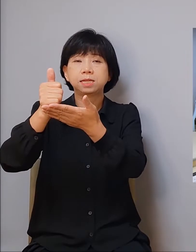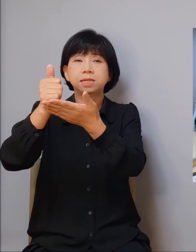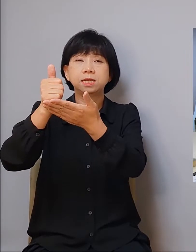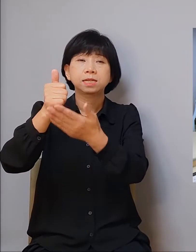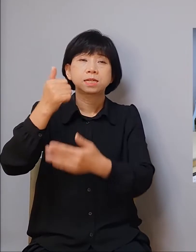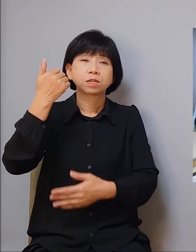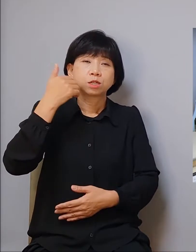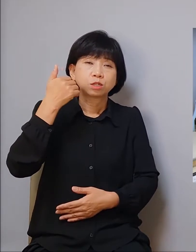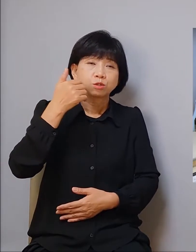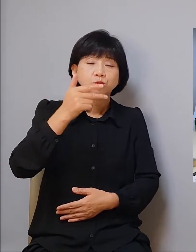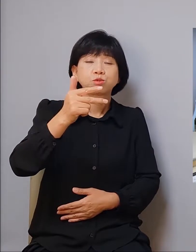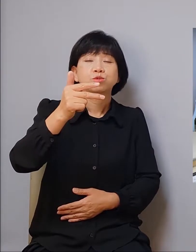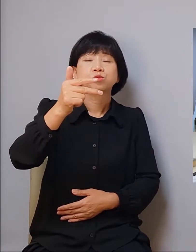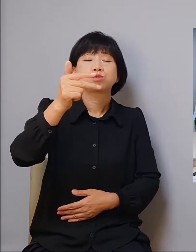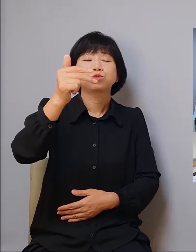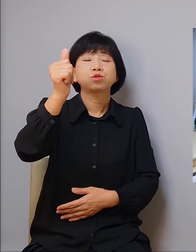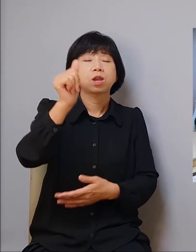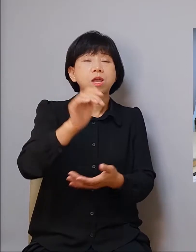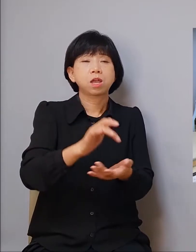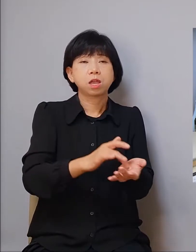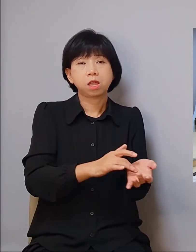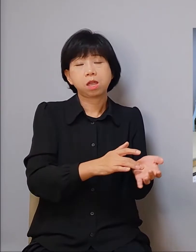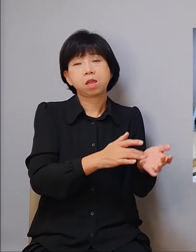힘주시니 주